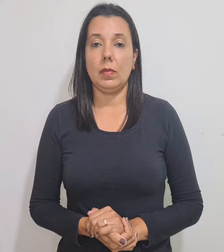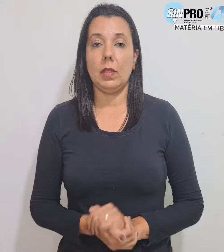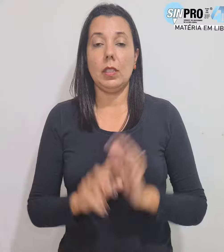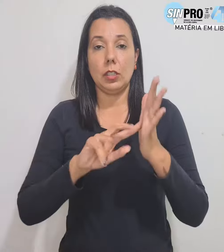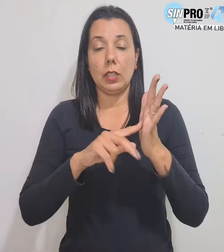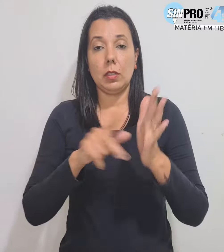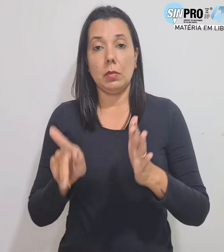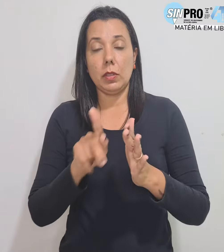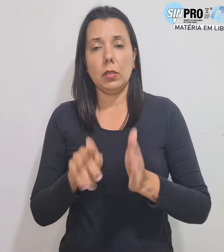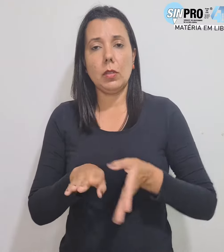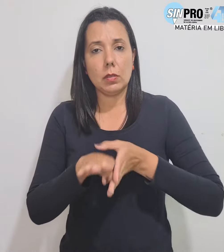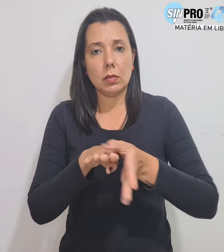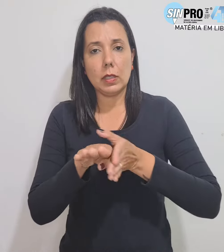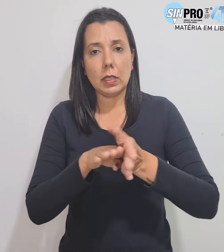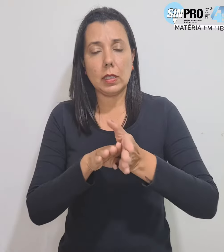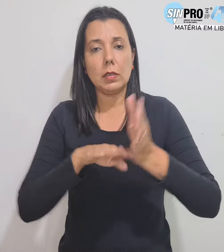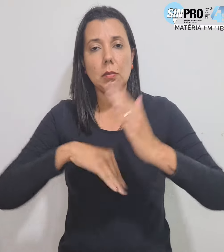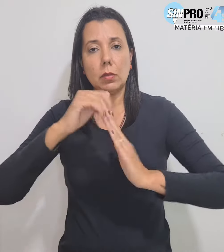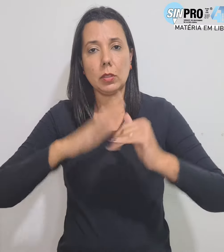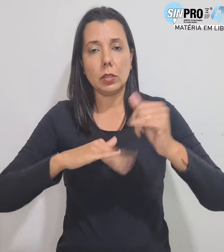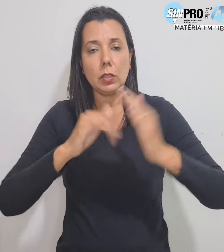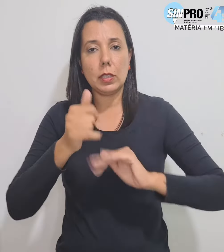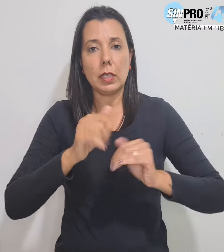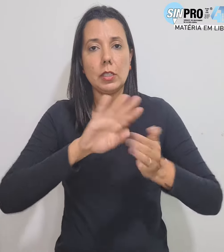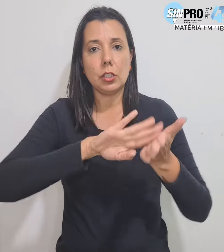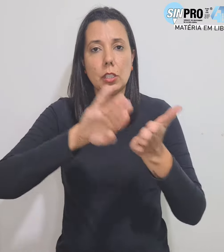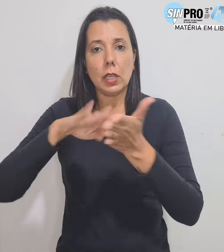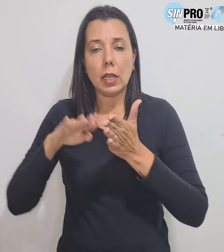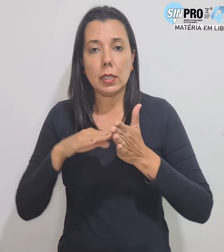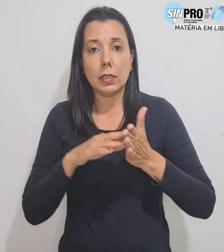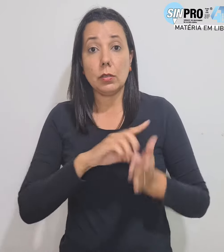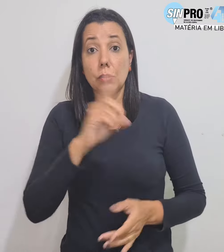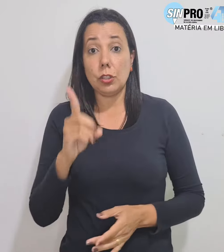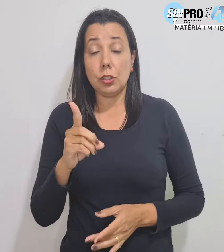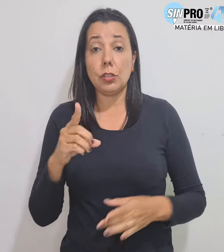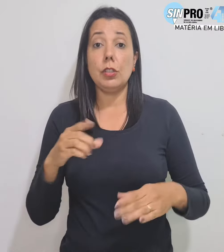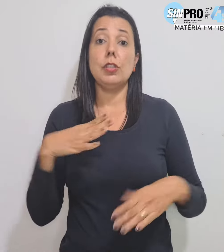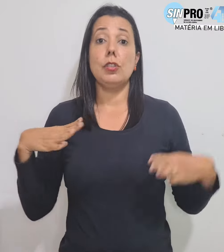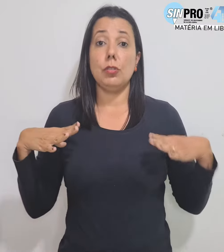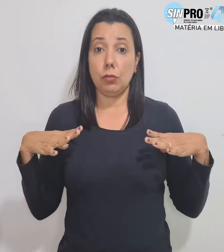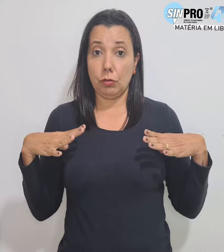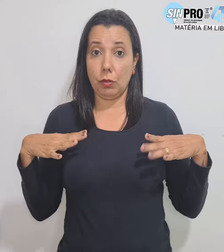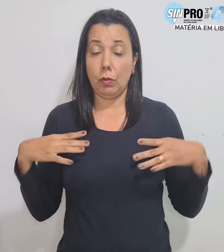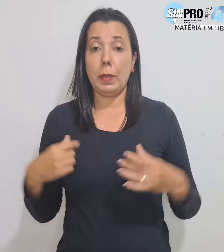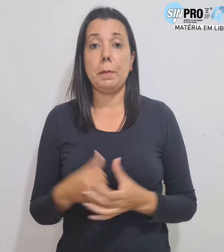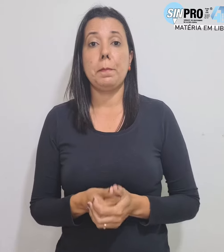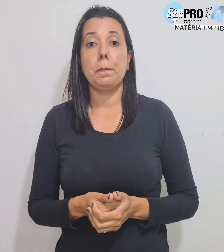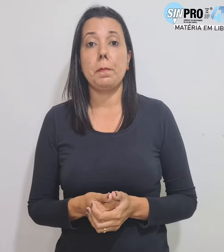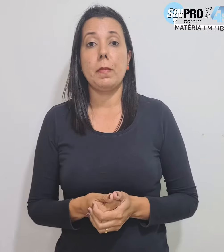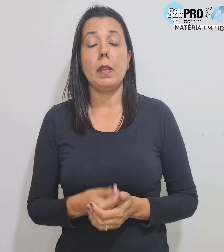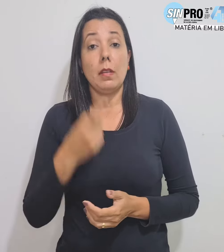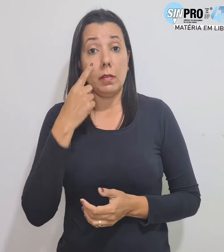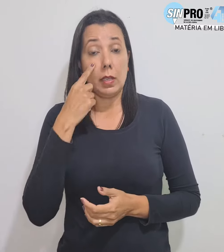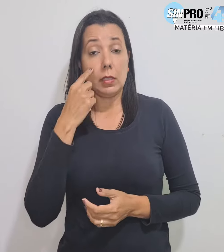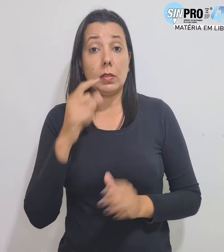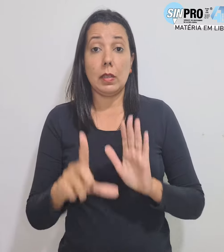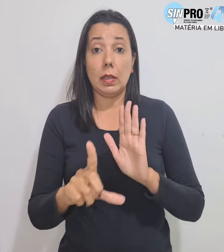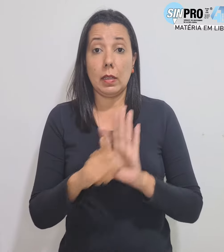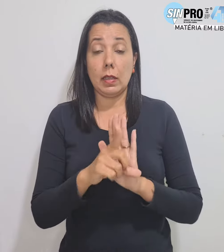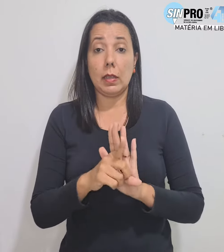Simpro orienta a categoria para as datas da retirada de abono de ponto. O abono de ponto, previsto na